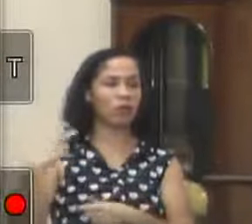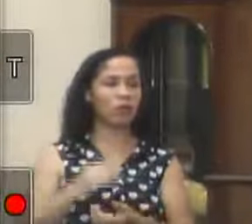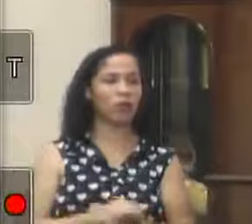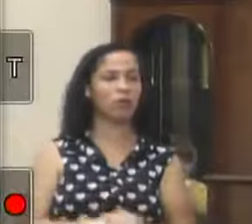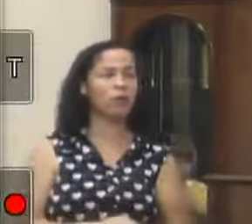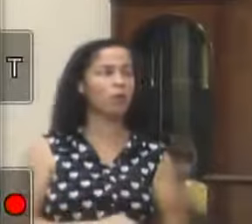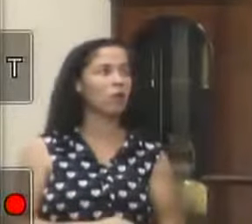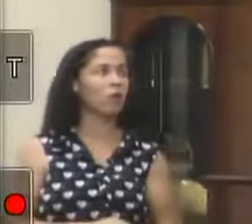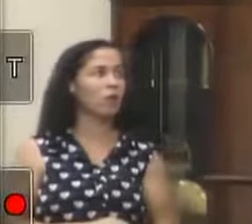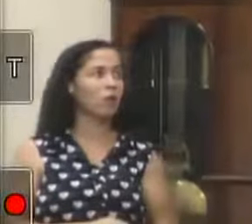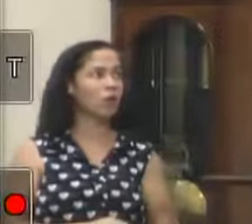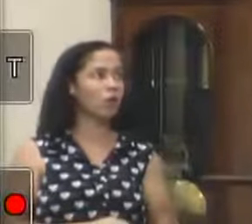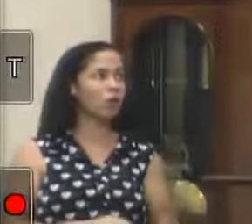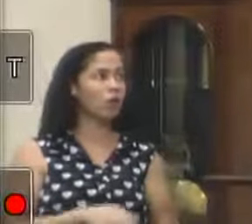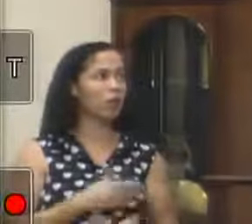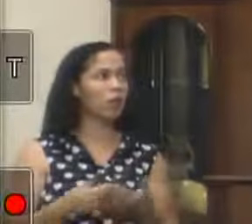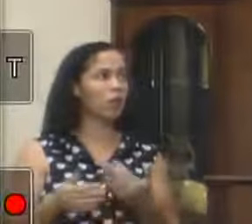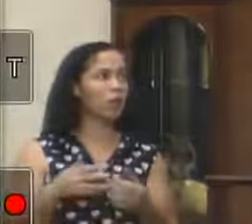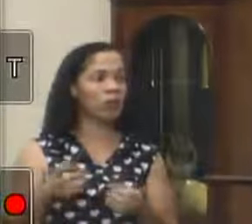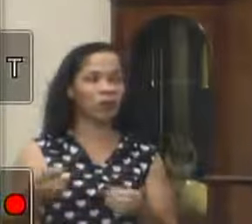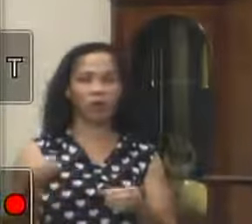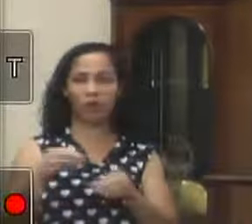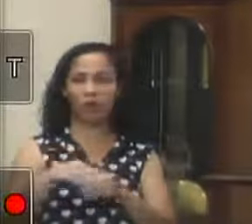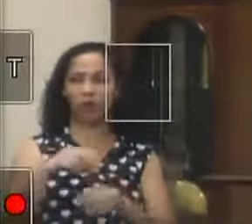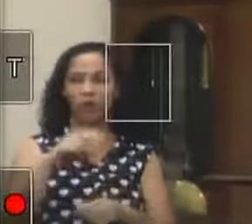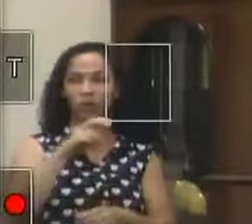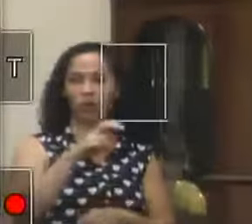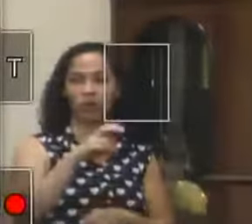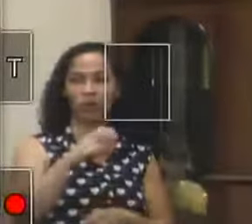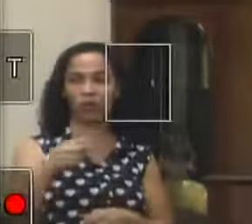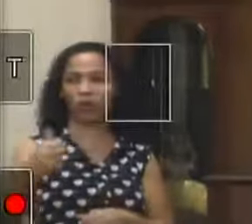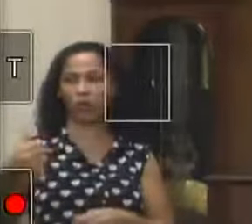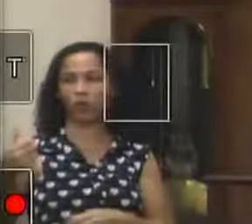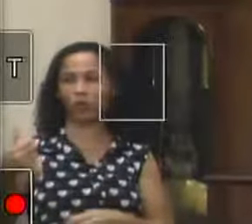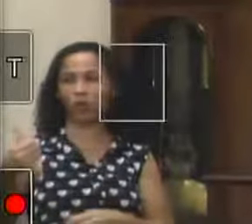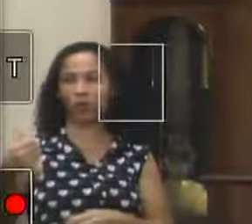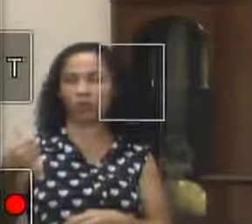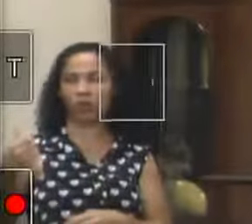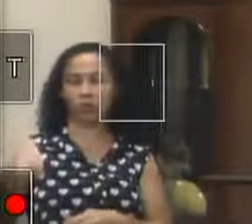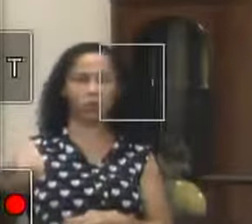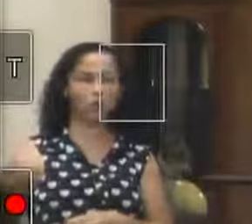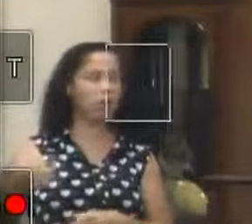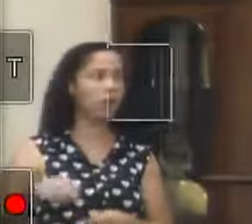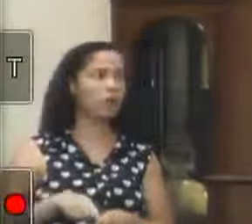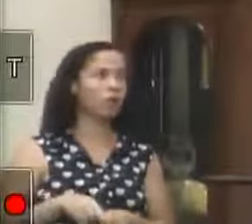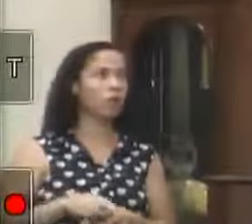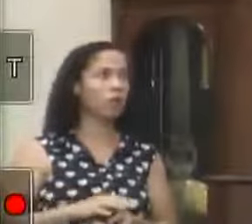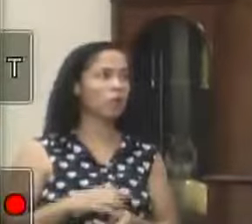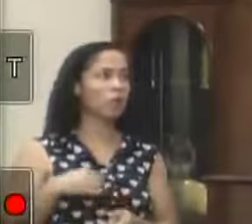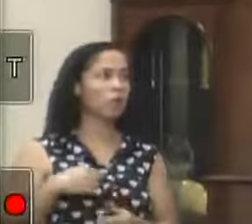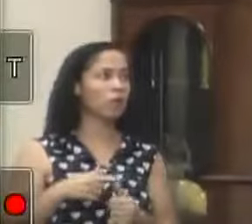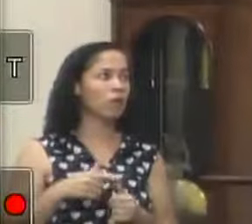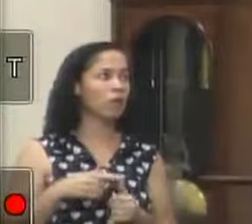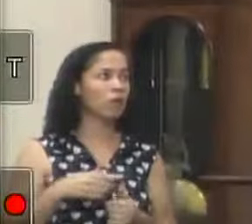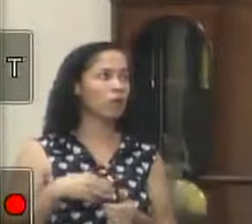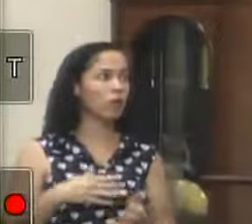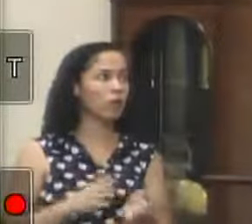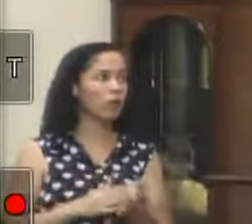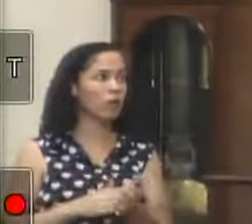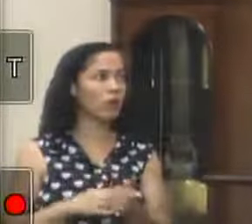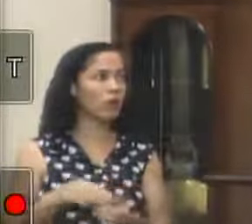mesmo sendo uma votação 6-5, eu, primeiramente e muito grandemente, a minha admiração